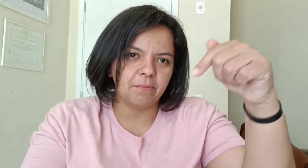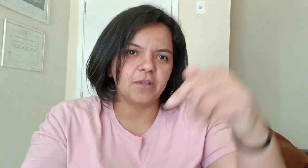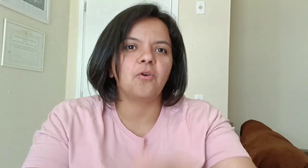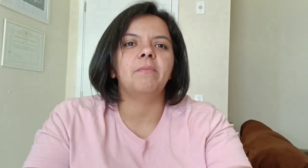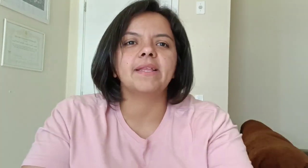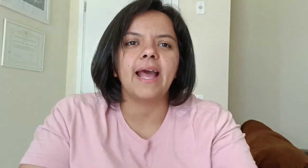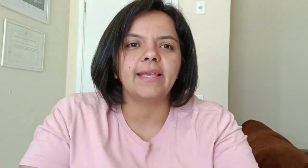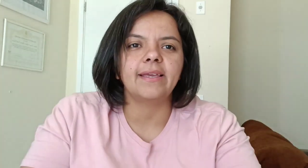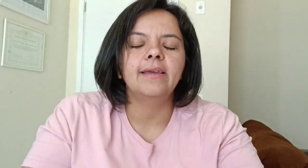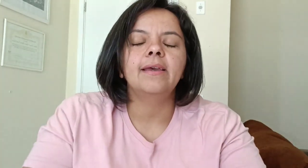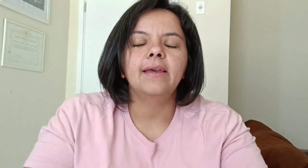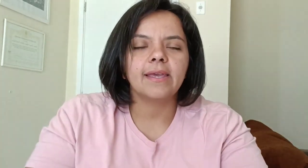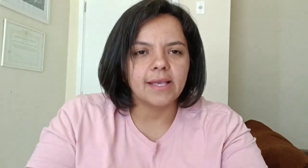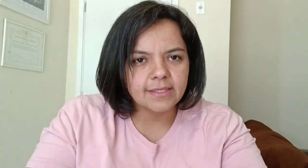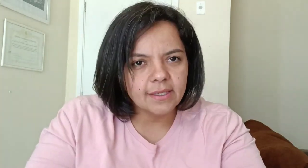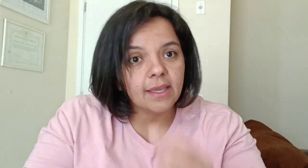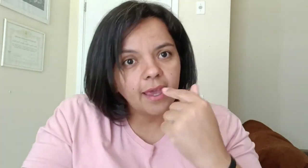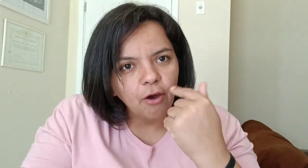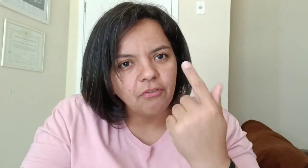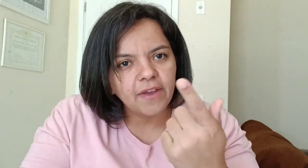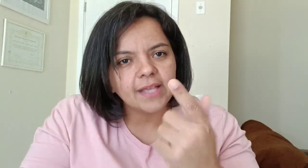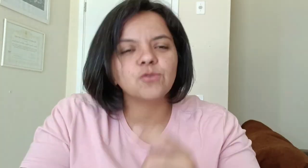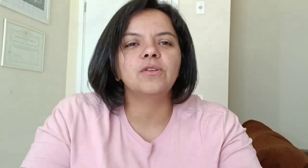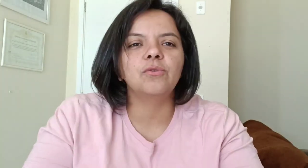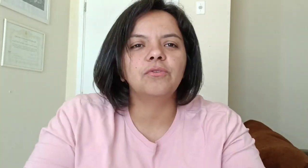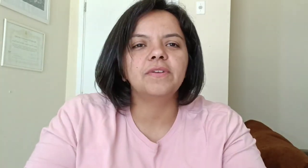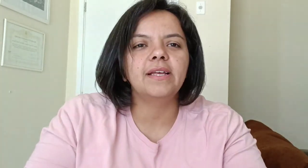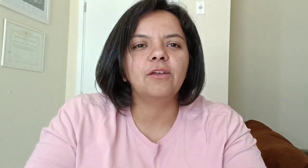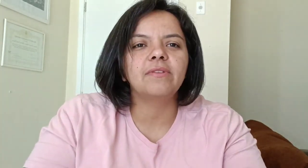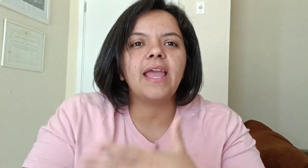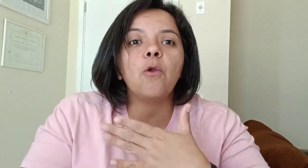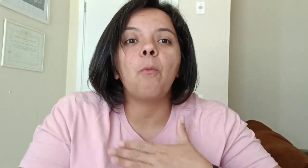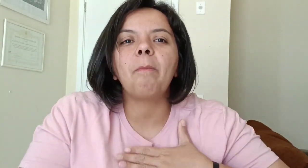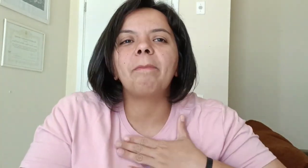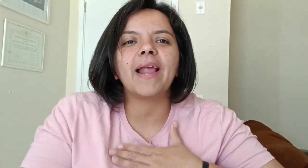pode comentar aí, que assim que eu ver a sua dúvida, eu tenho